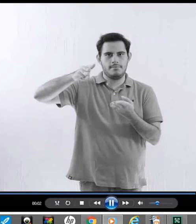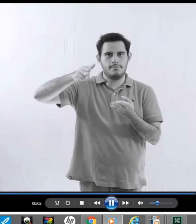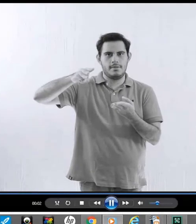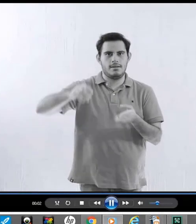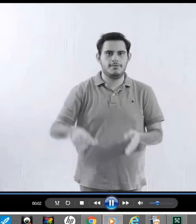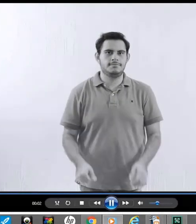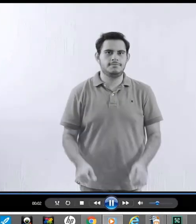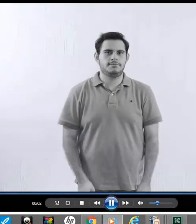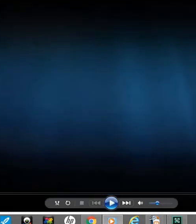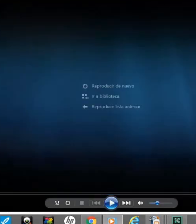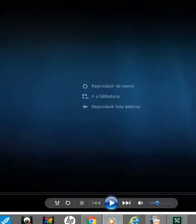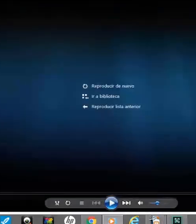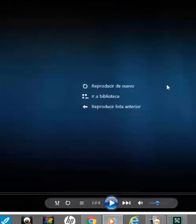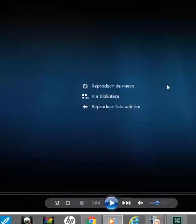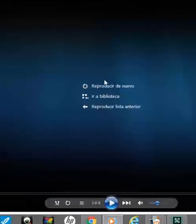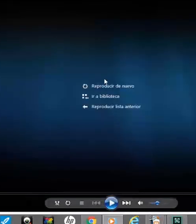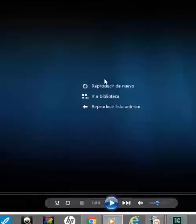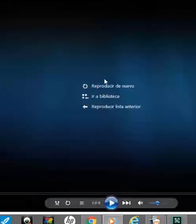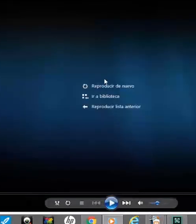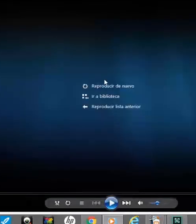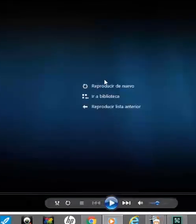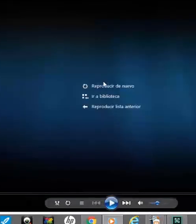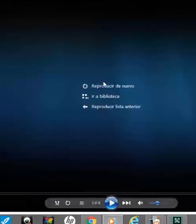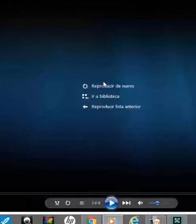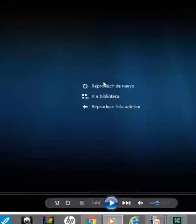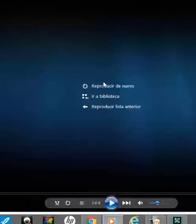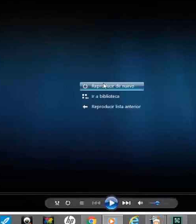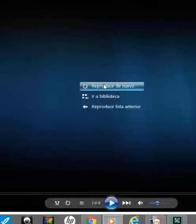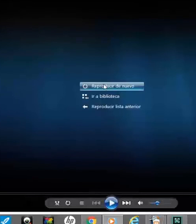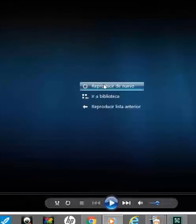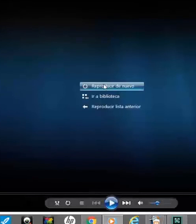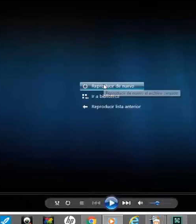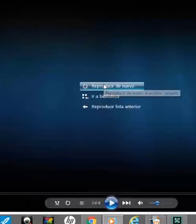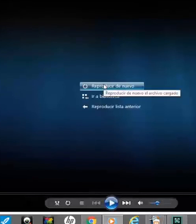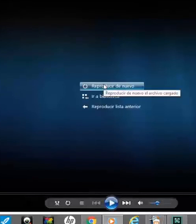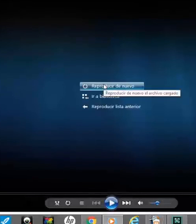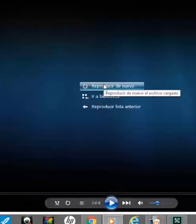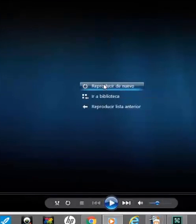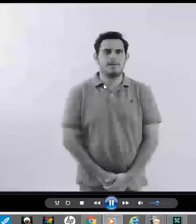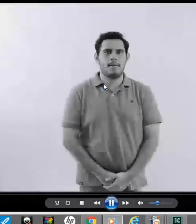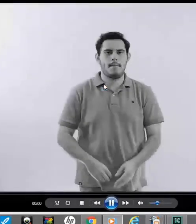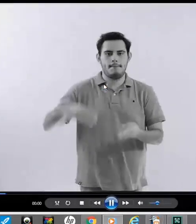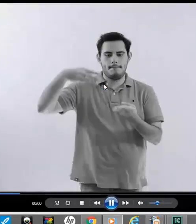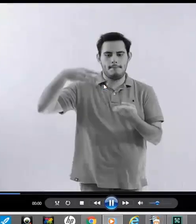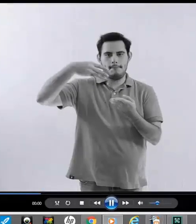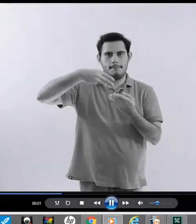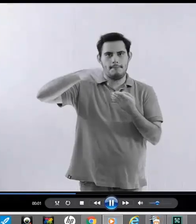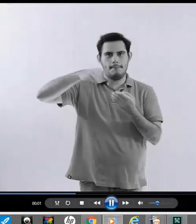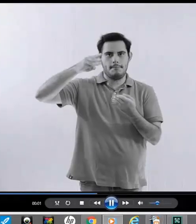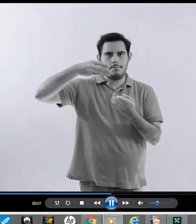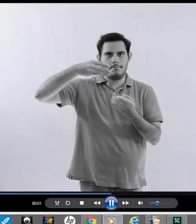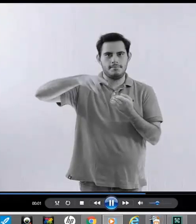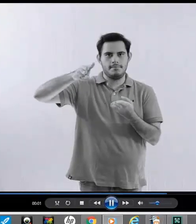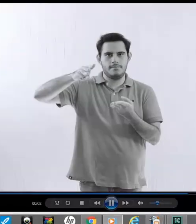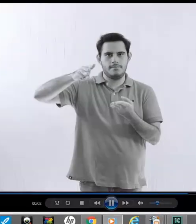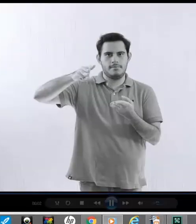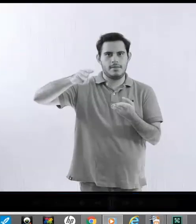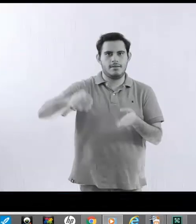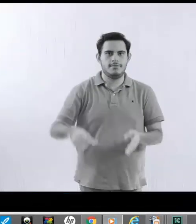ese primer año, fundamental para Oliver, su mamá. Definitivamente. Es el apoyo. Sí. No,